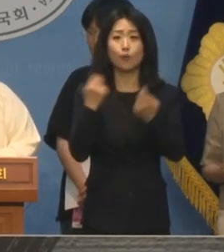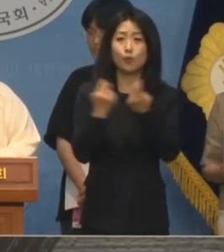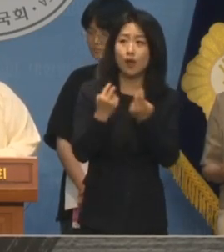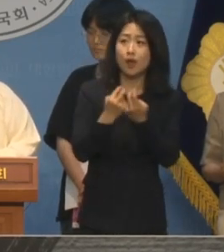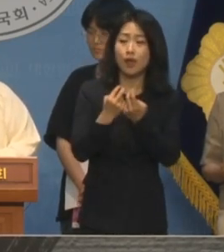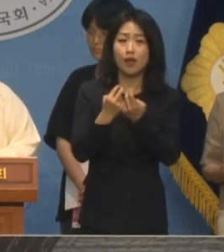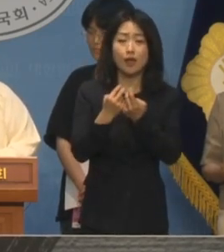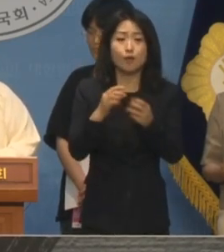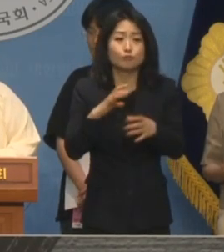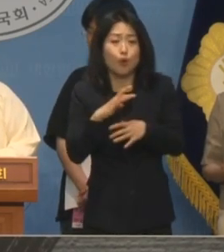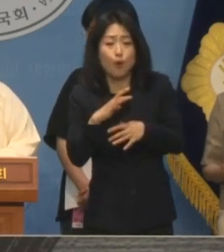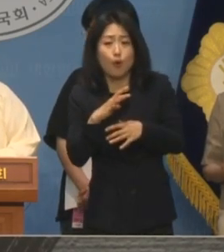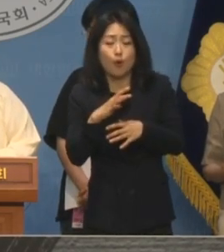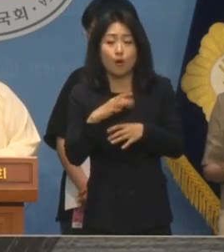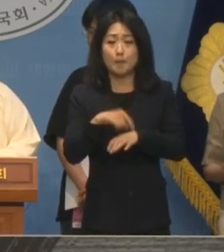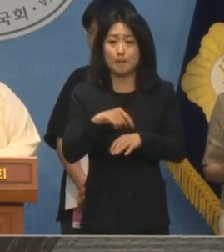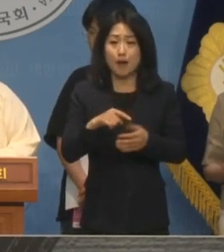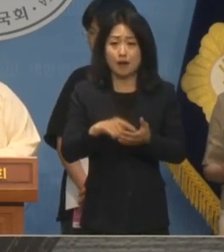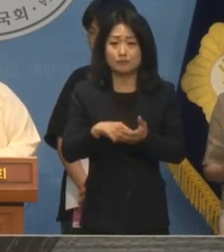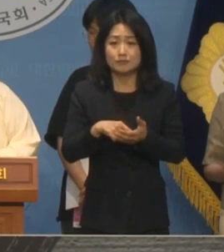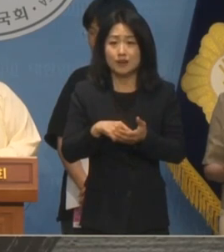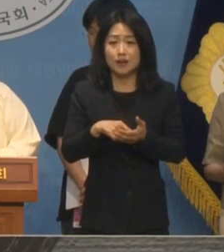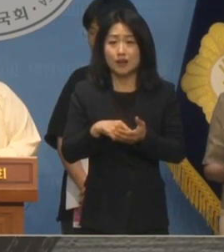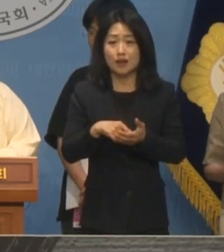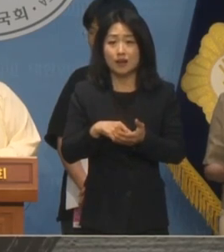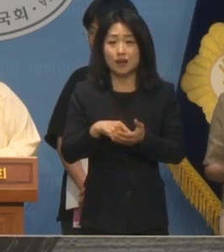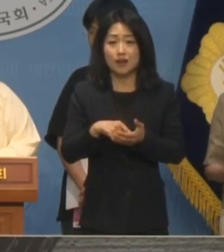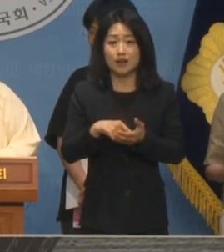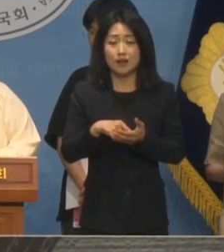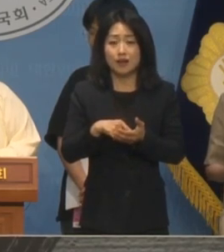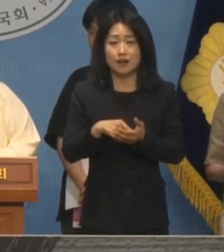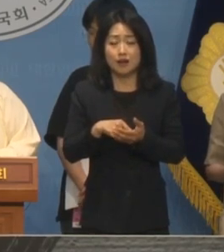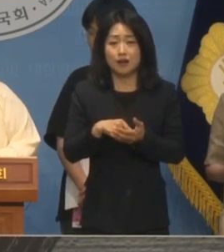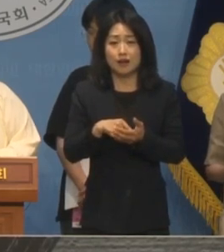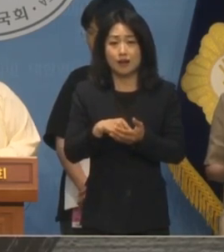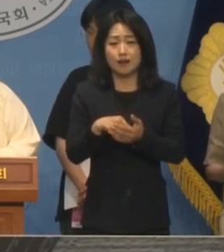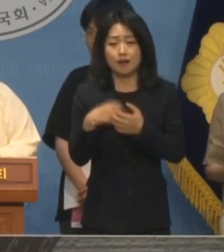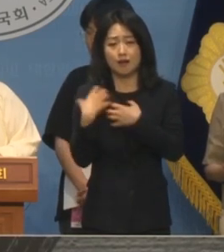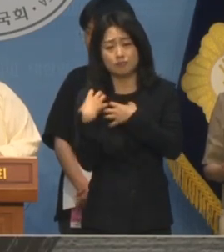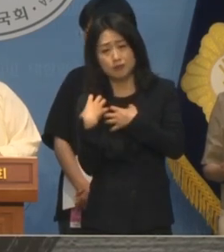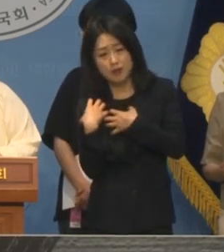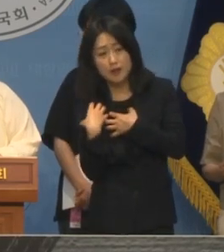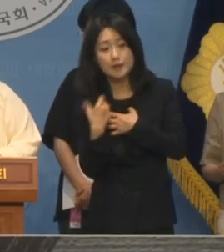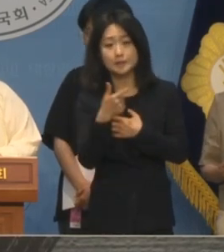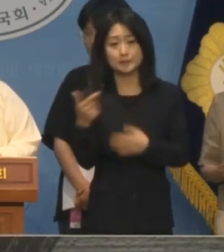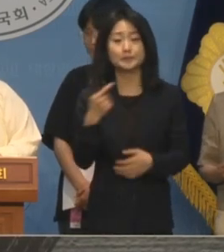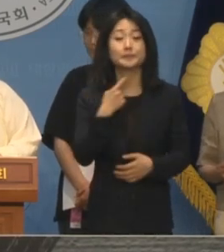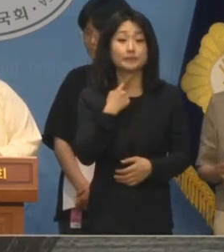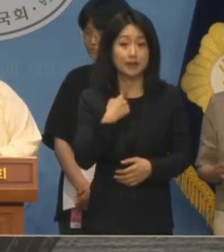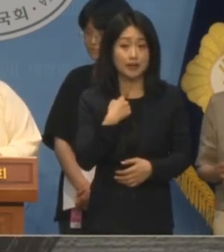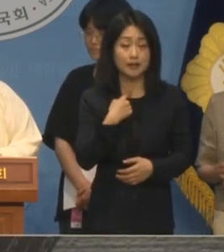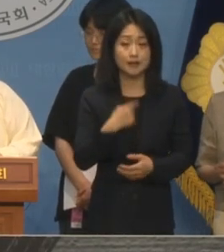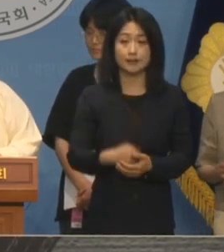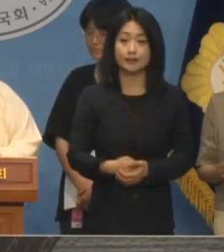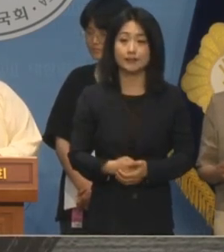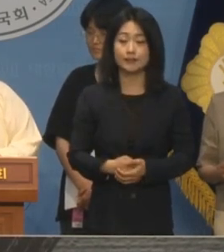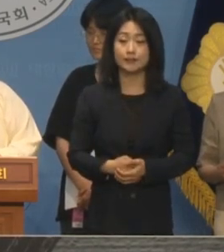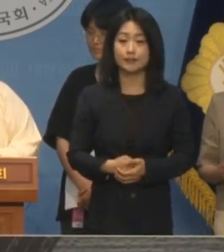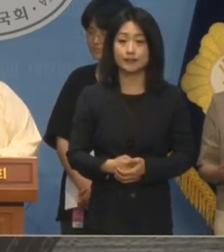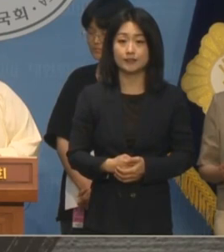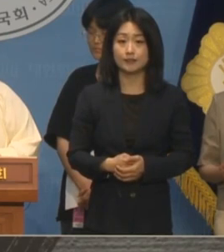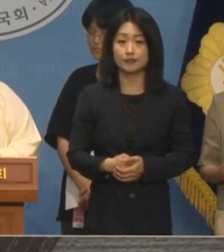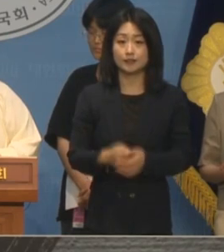아닐까? 무섭고 마음이 들어 너무 힘들었습니다.